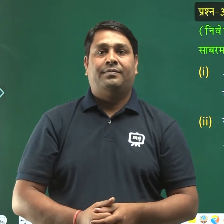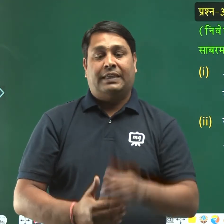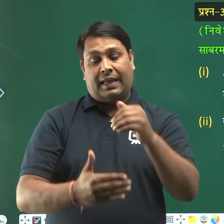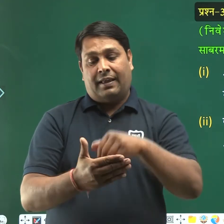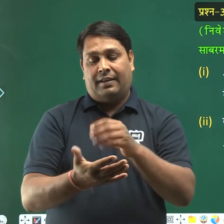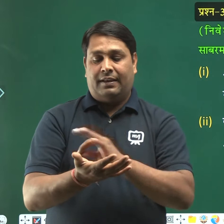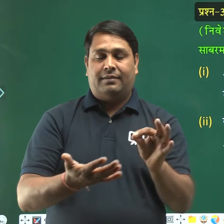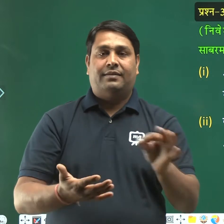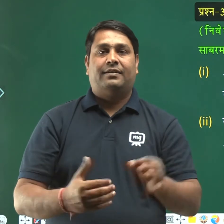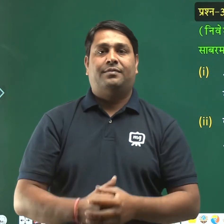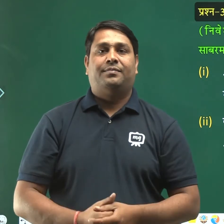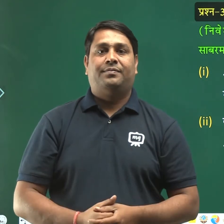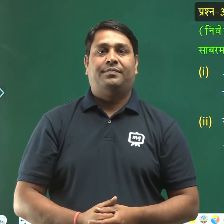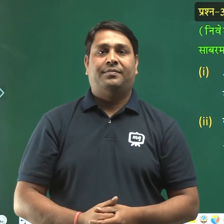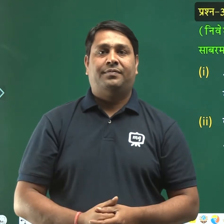भरना है।